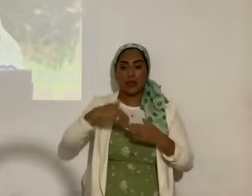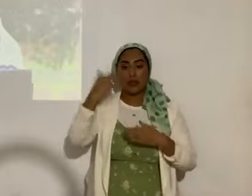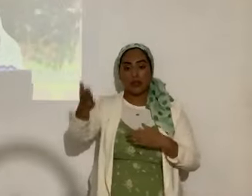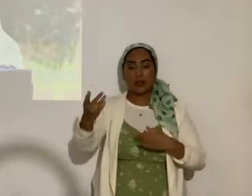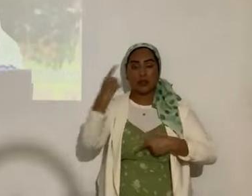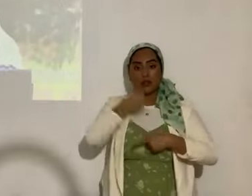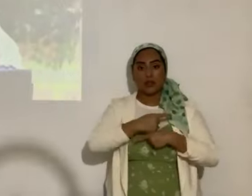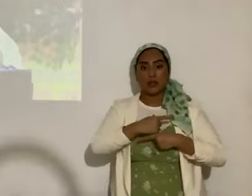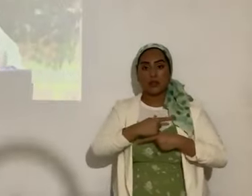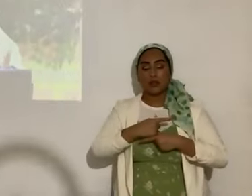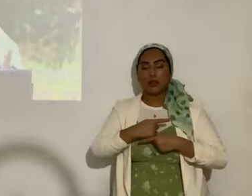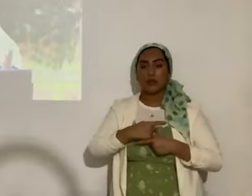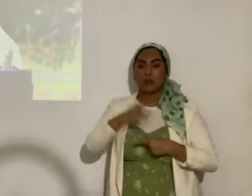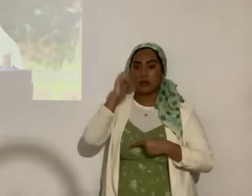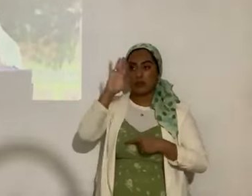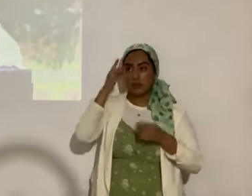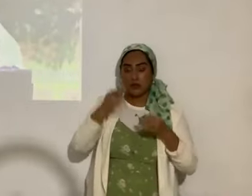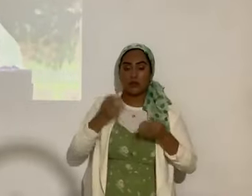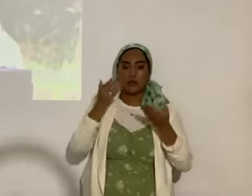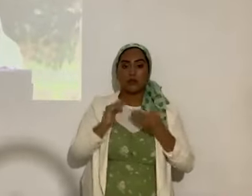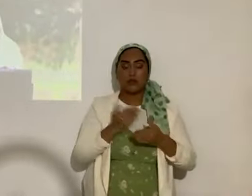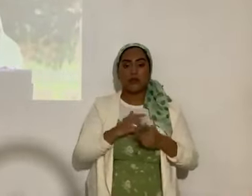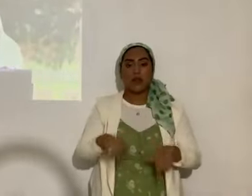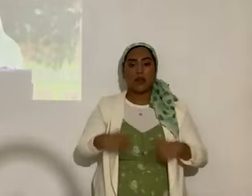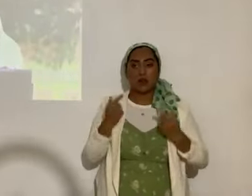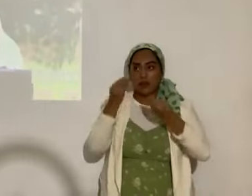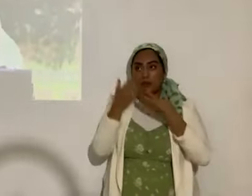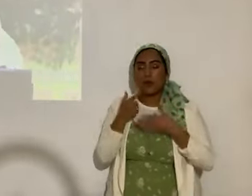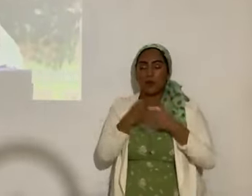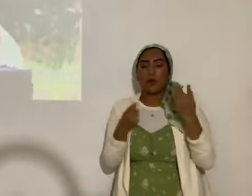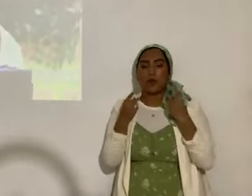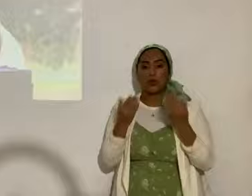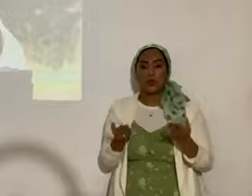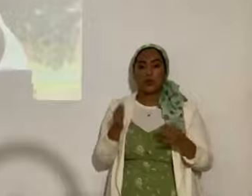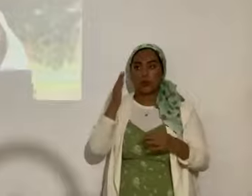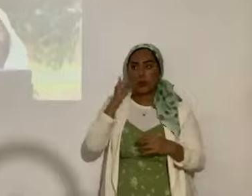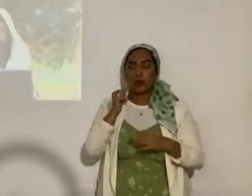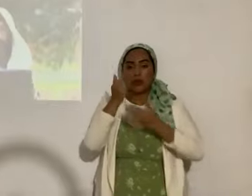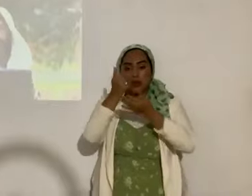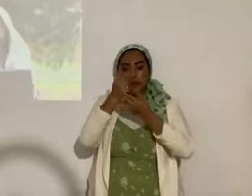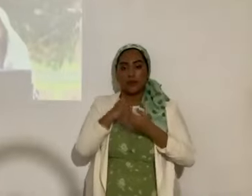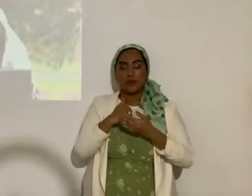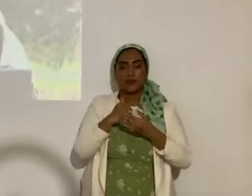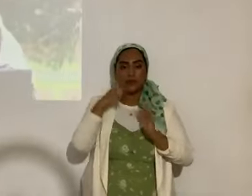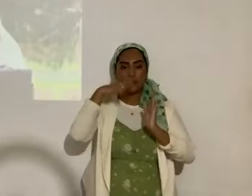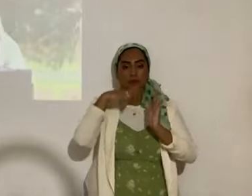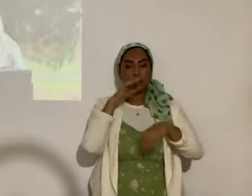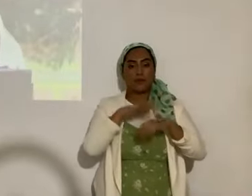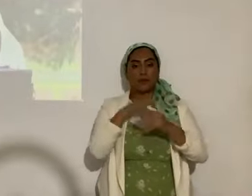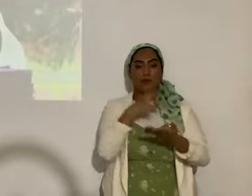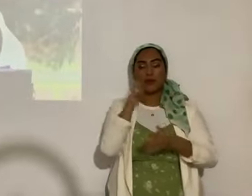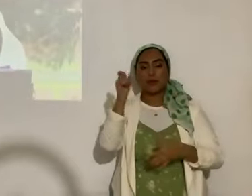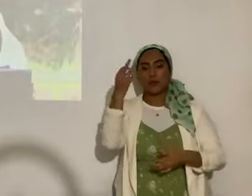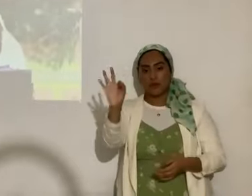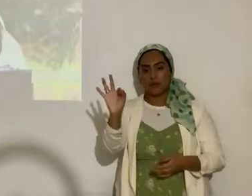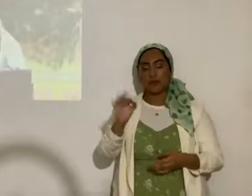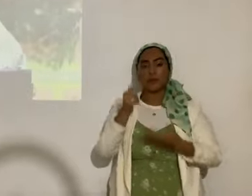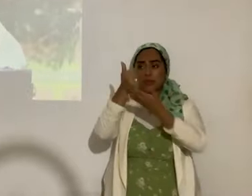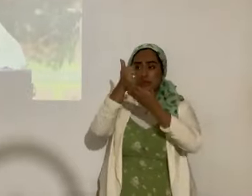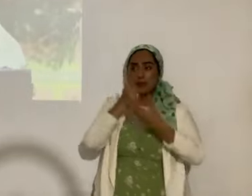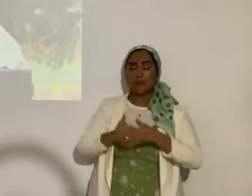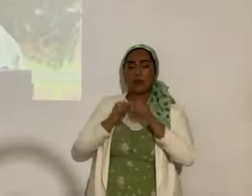día que ya estemos a darnos vida él nos va a decir que hacer porque él es el guía aquí lo leímos en el salmo 119 guíame